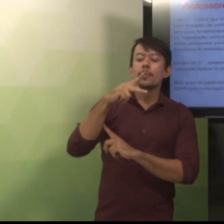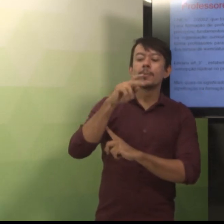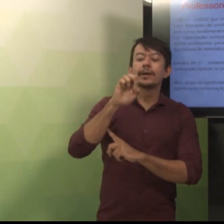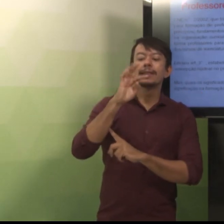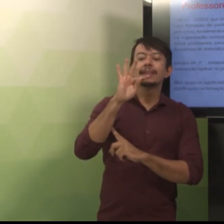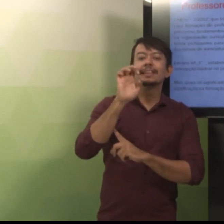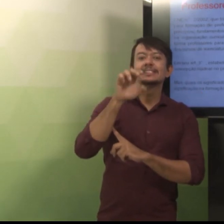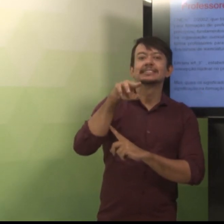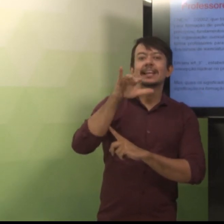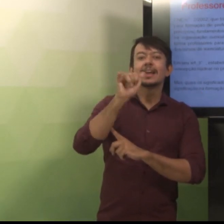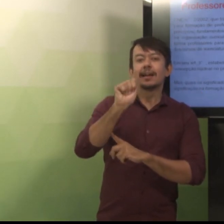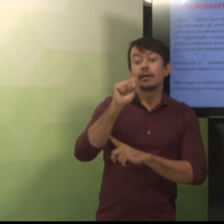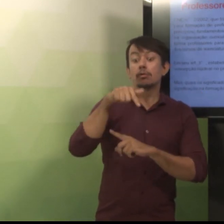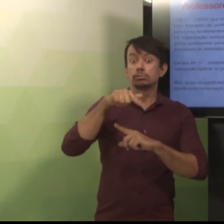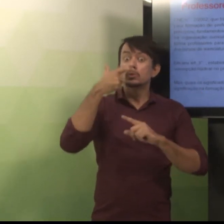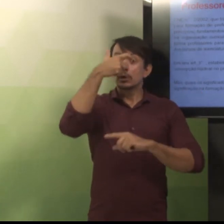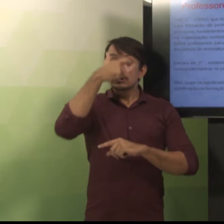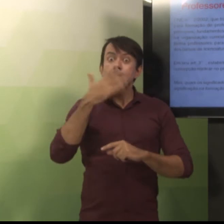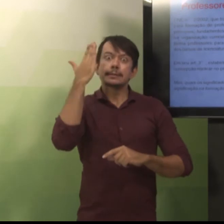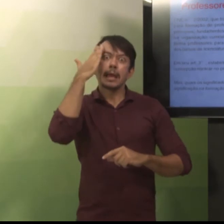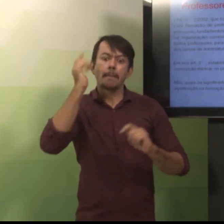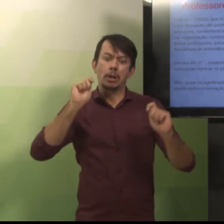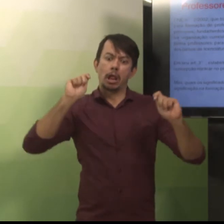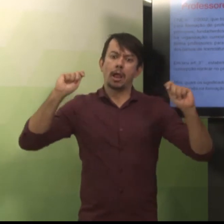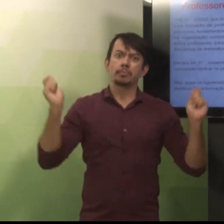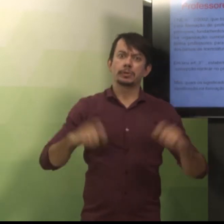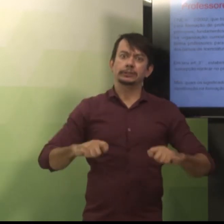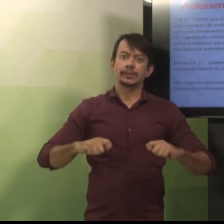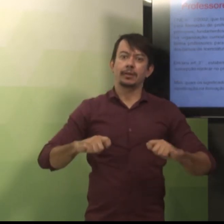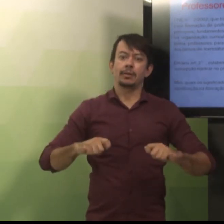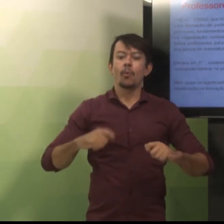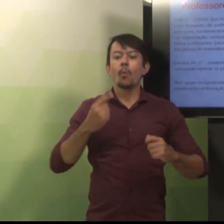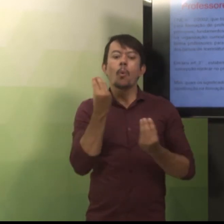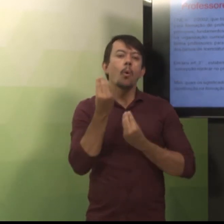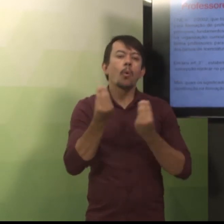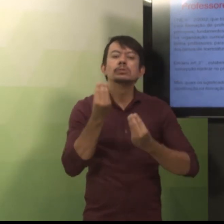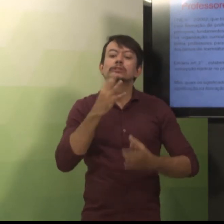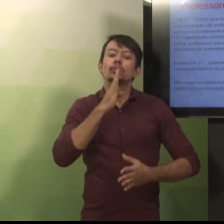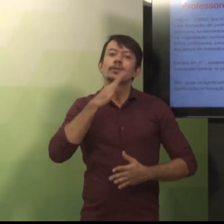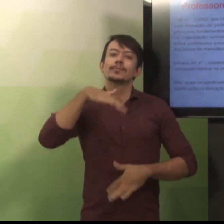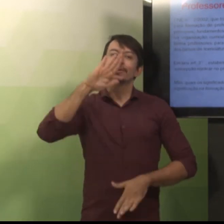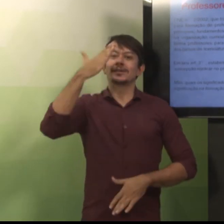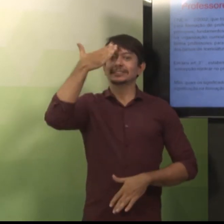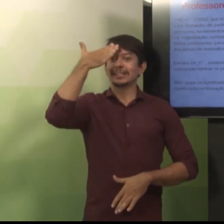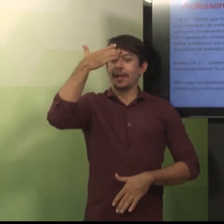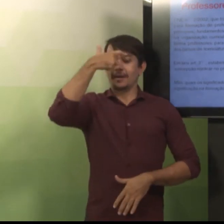competências. Percebam, é necessário que o professor tenha competência, ele tem que saber.